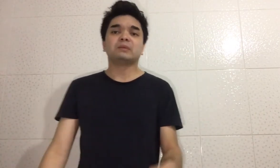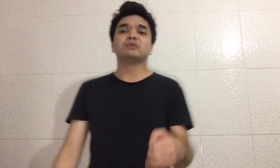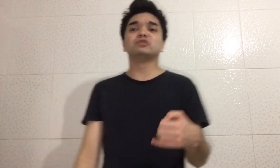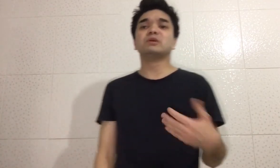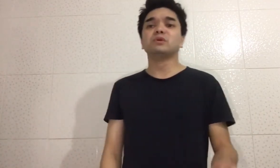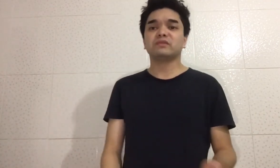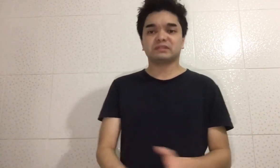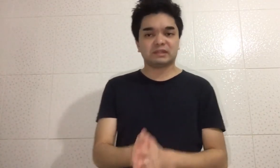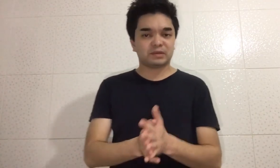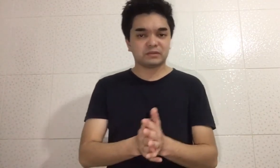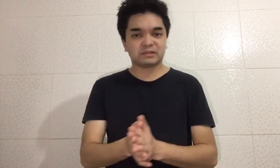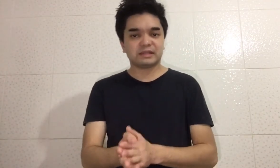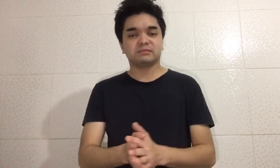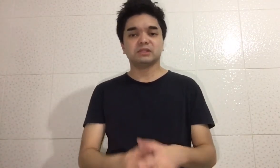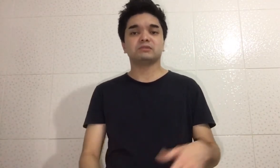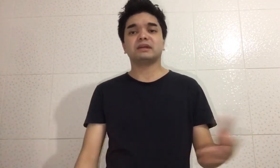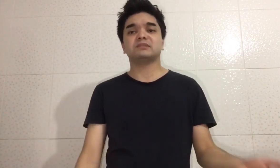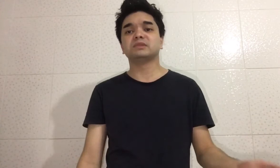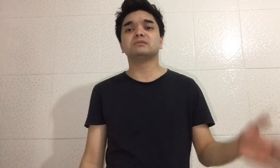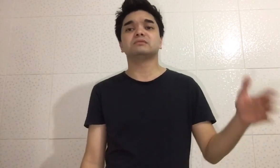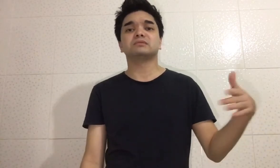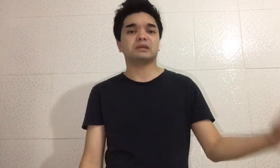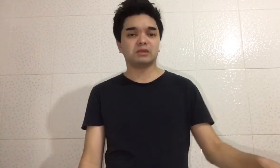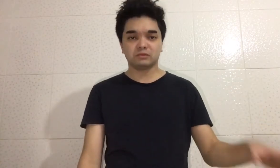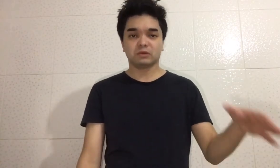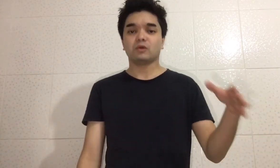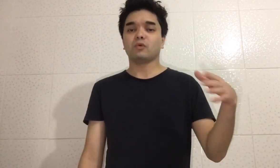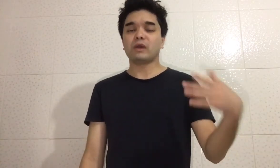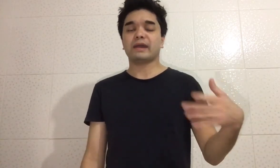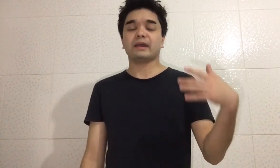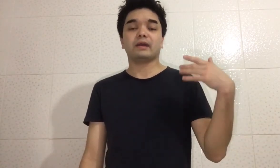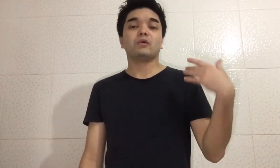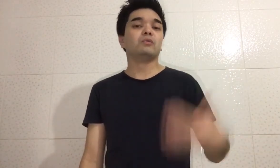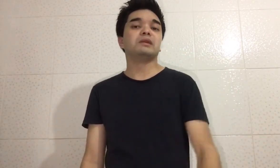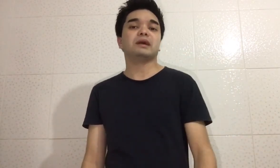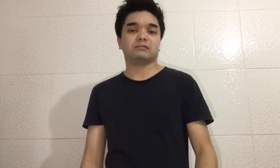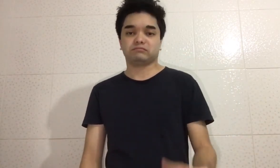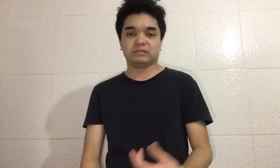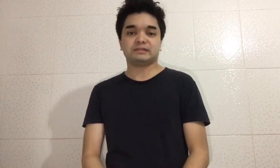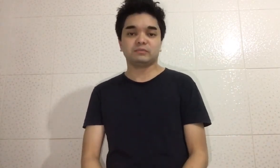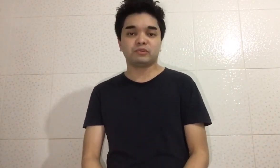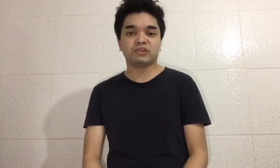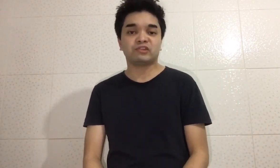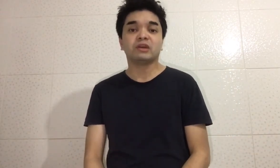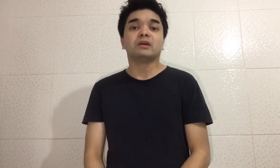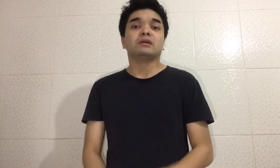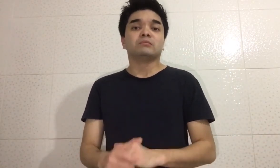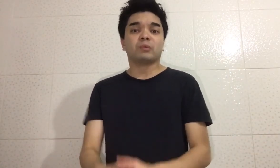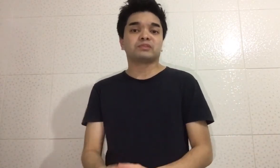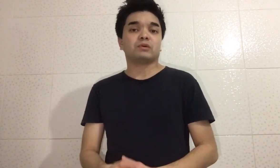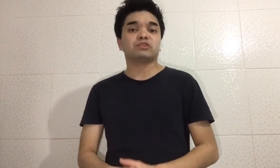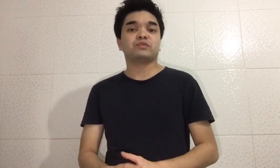Depois o número 1000 eu vou ensinar para vocês, 1000, 10 mil, 100 mil, 1 milhão e assim por diante. Bom, pessoal, hoje foi